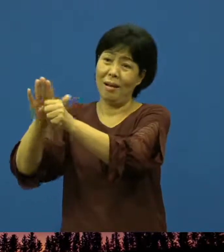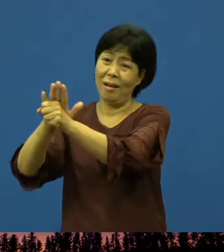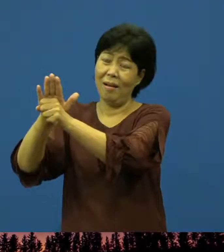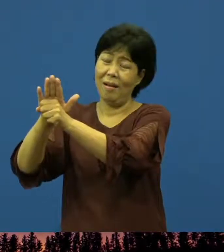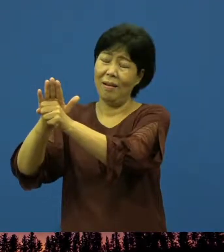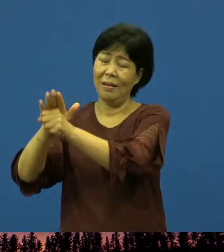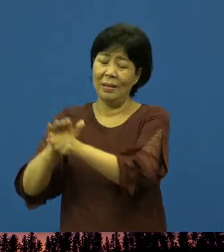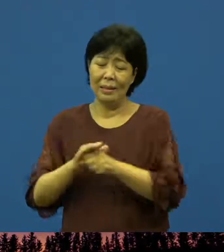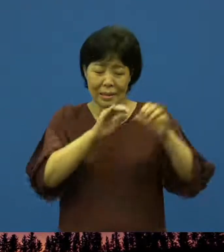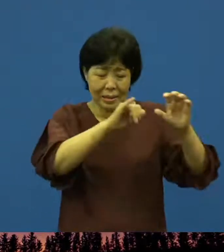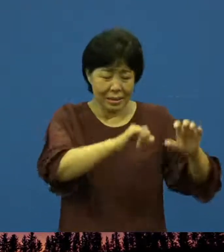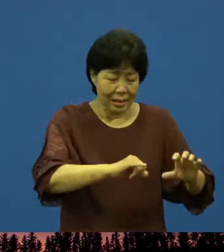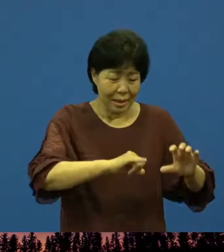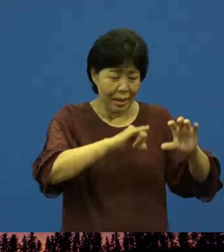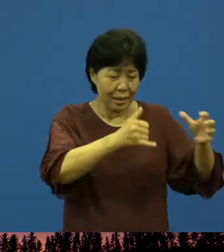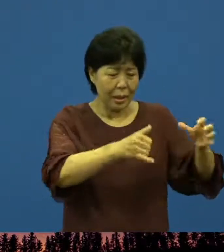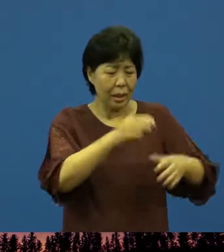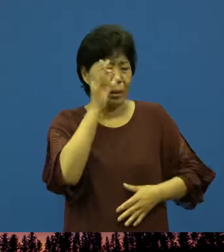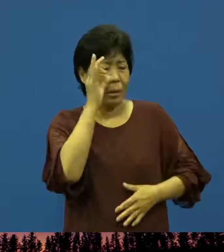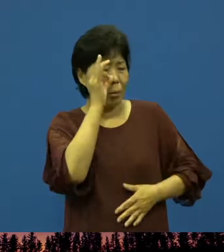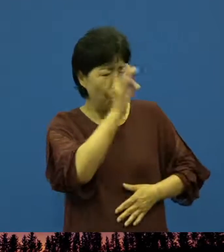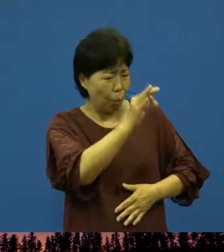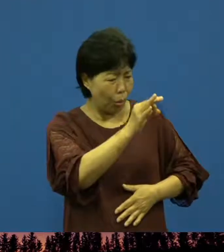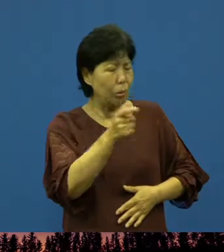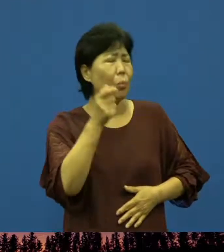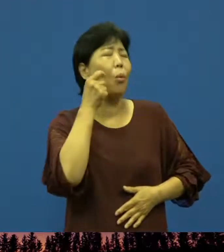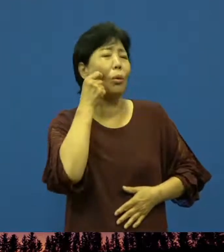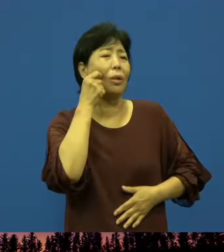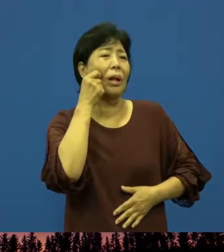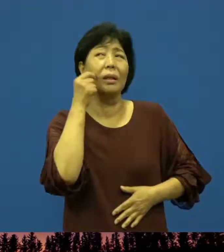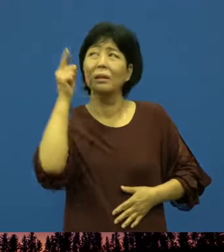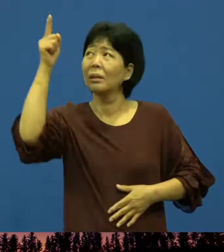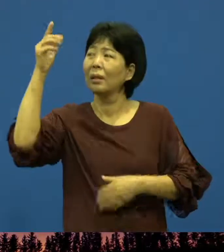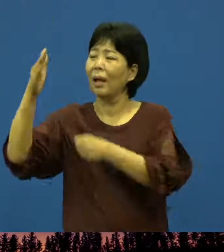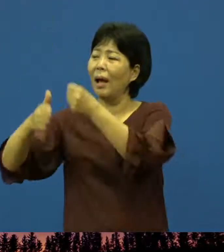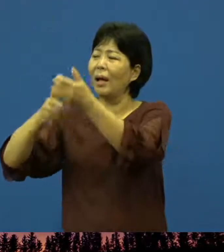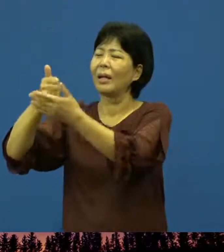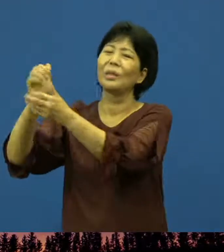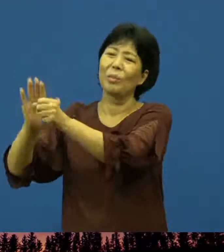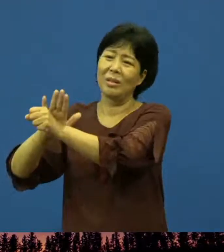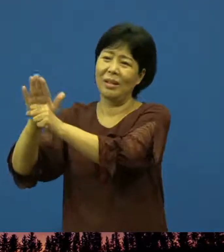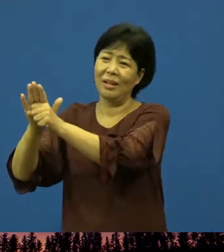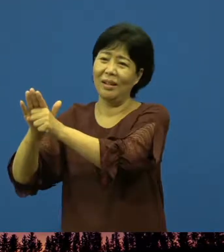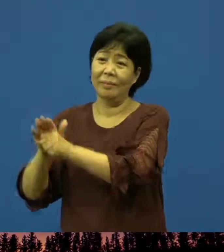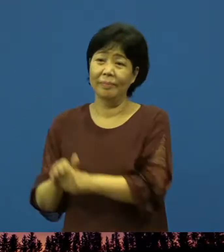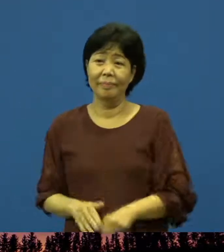이 세상에서는 볼 수 없는 사랑입니다. 남녀의 사랑이 굉장히 뜨겁죠.